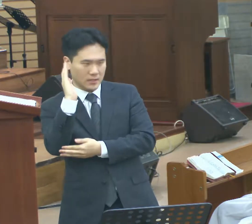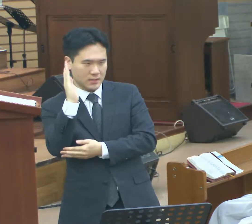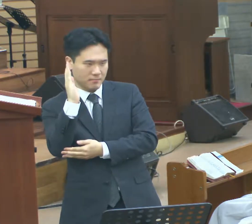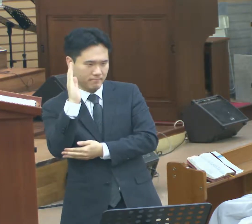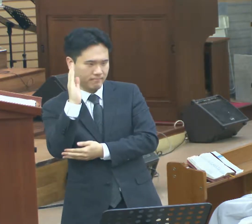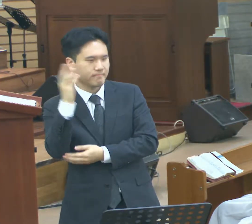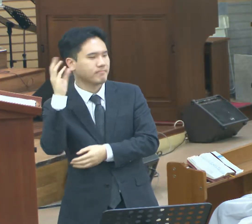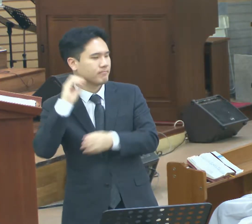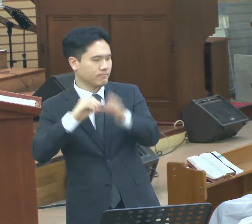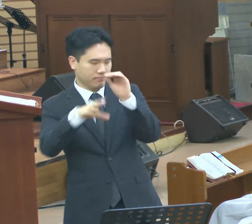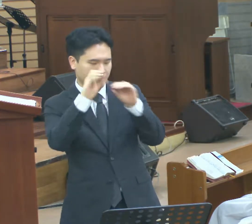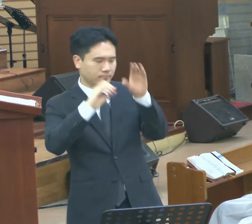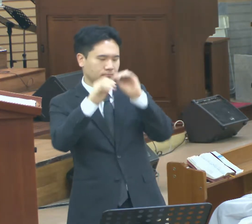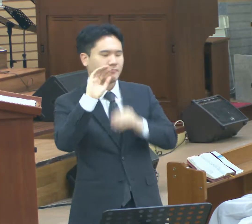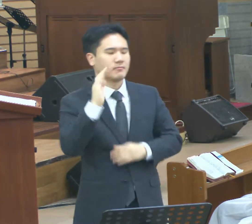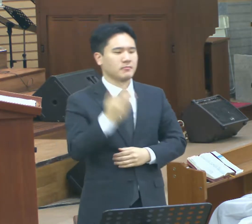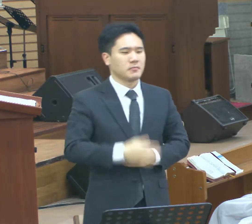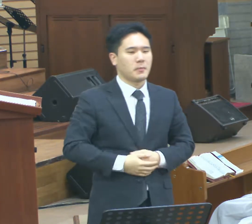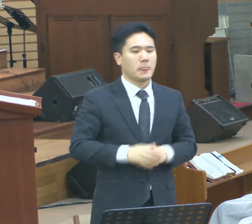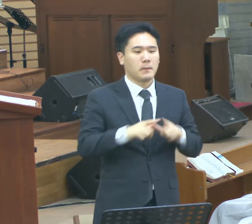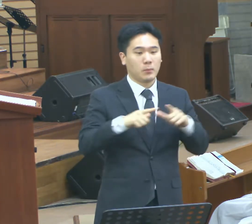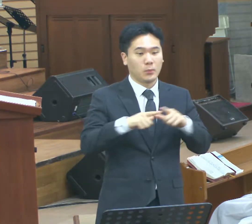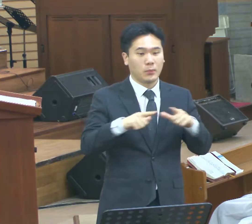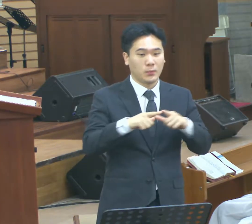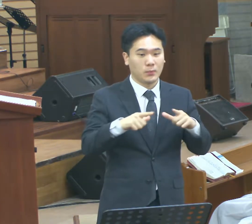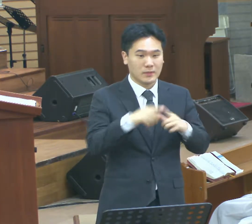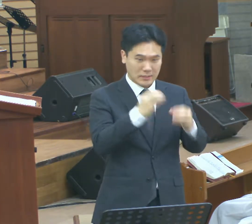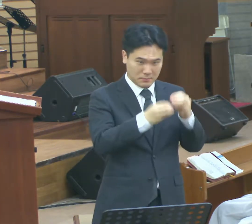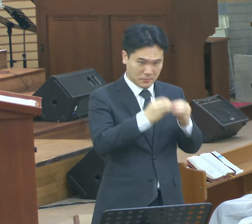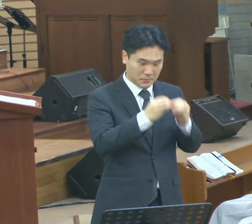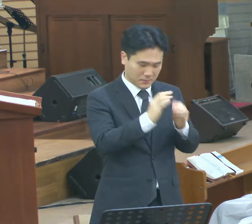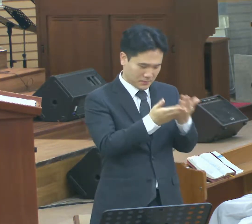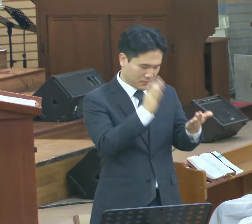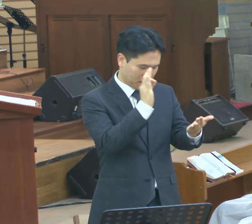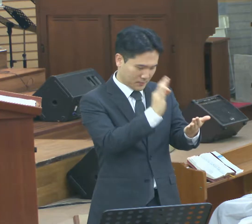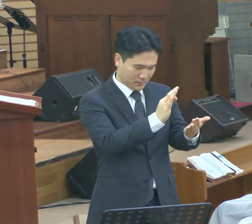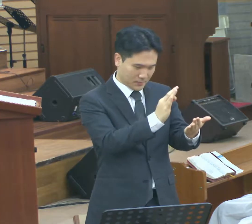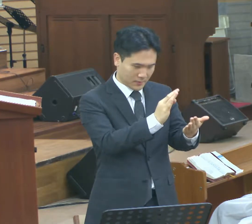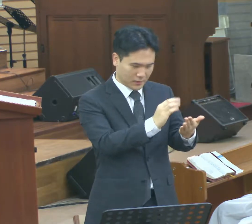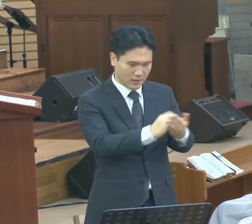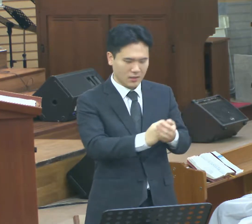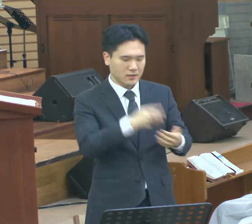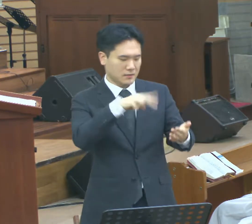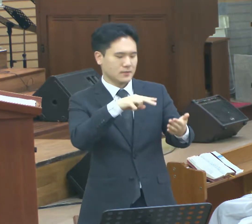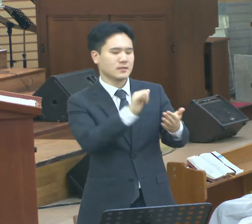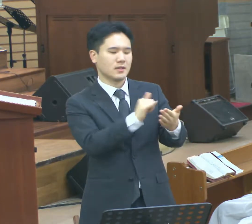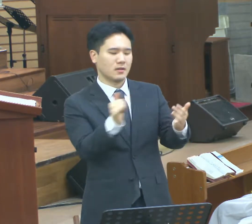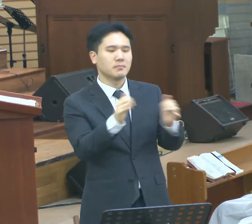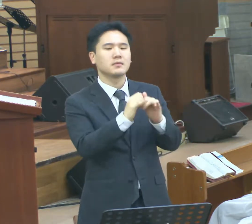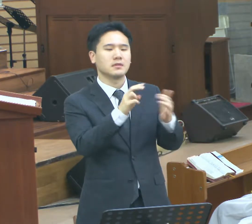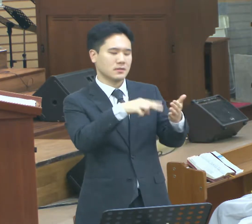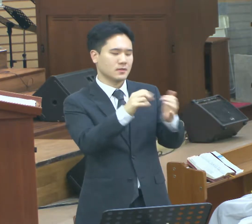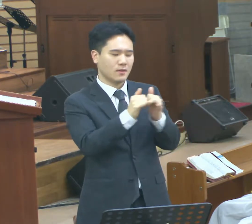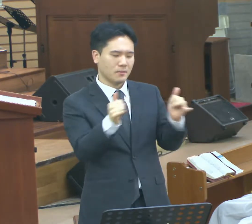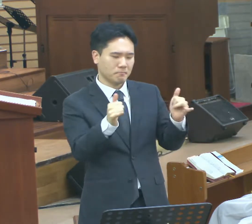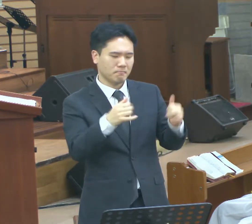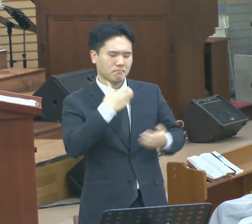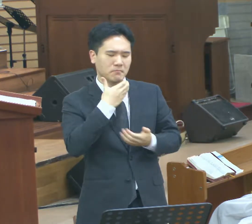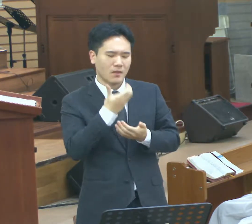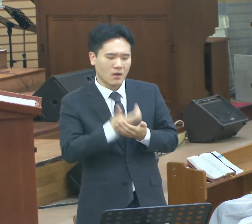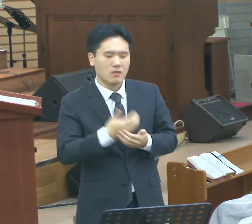일반적으로 시편 말씀을 독자들의 감정을 달래주고 위로를 해주는 효과가 있는 것으로 그렇게